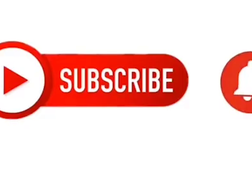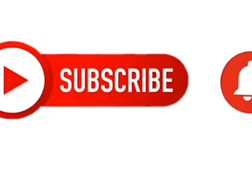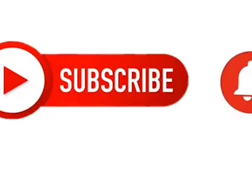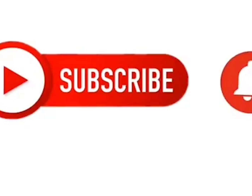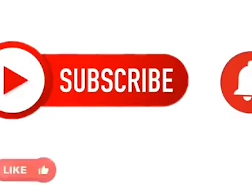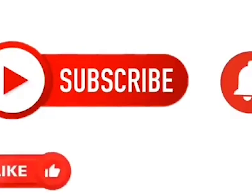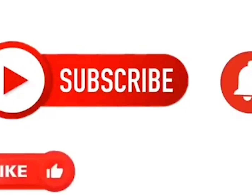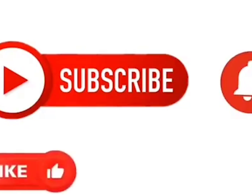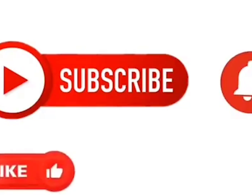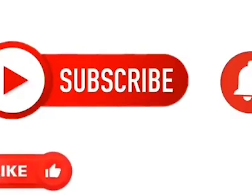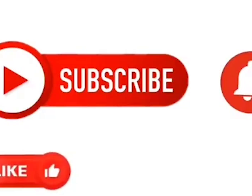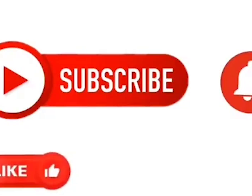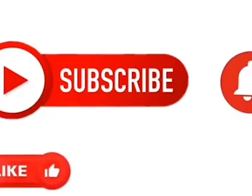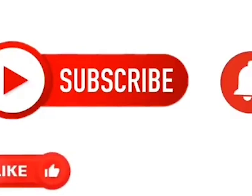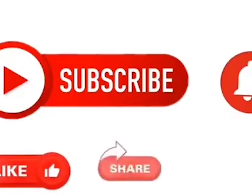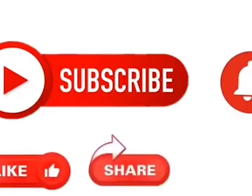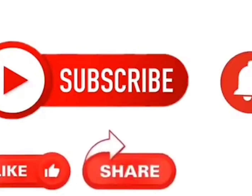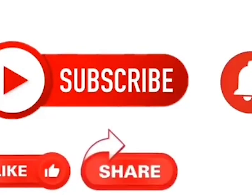a